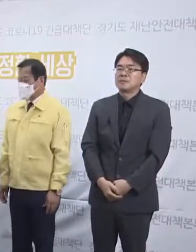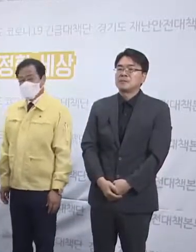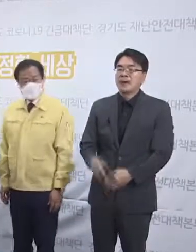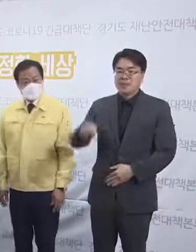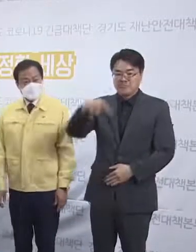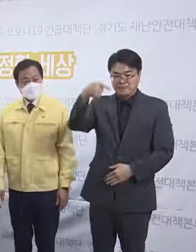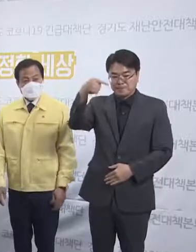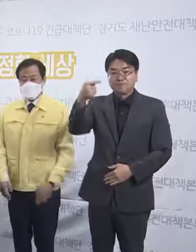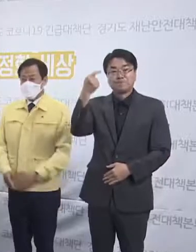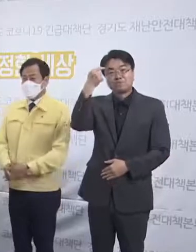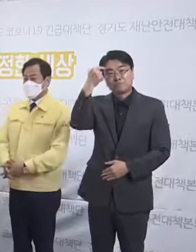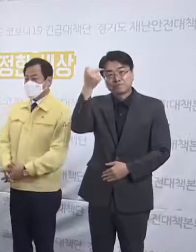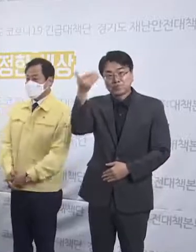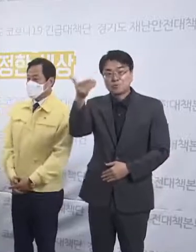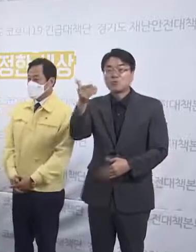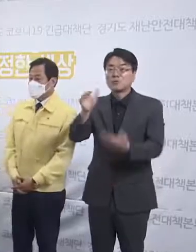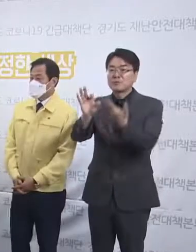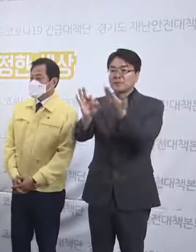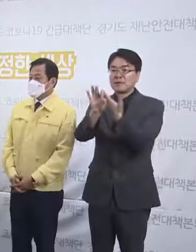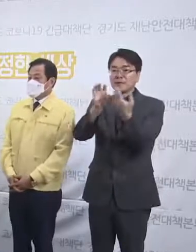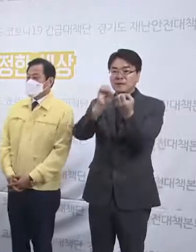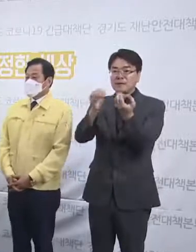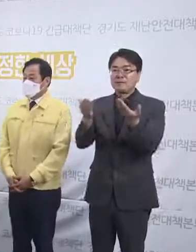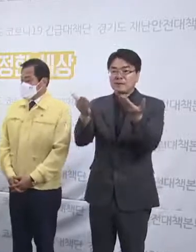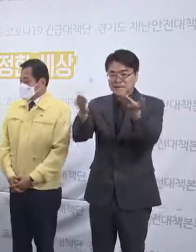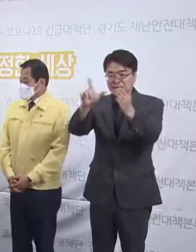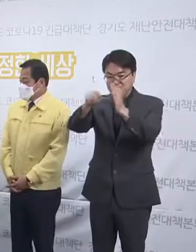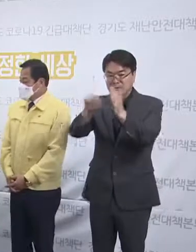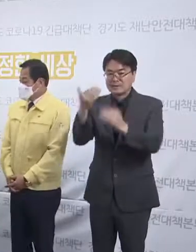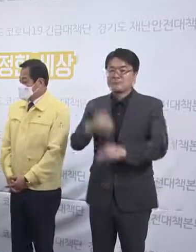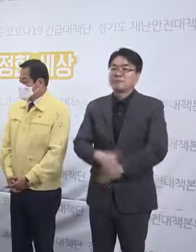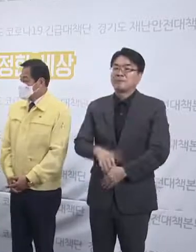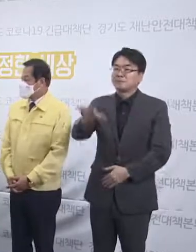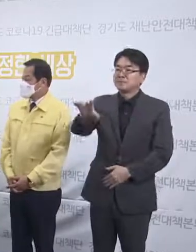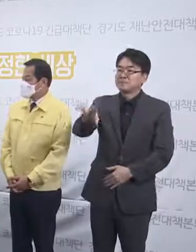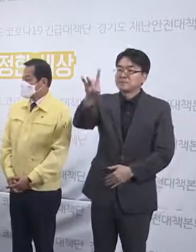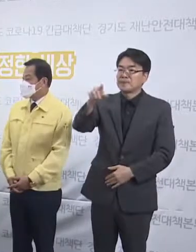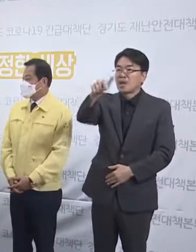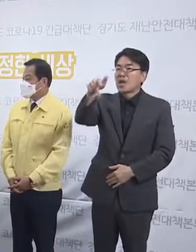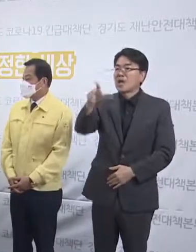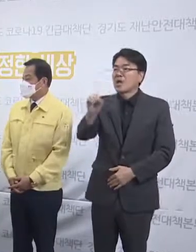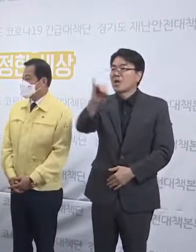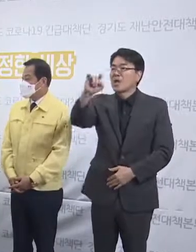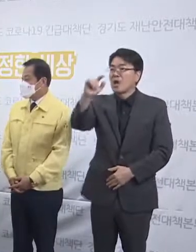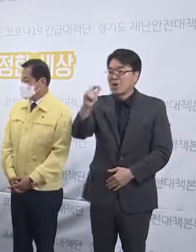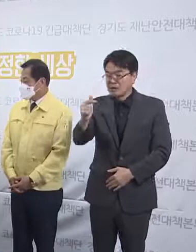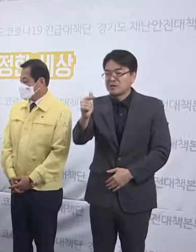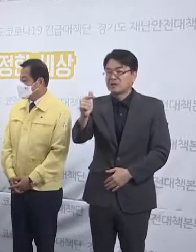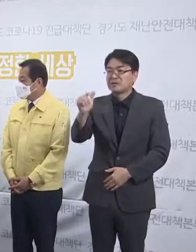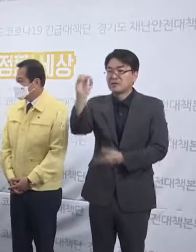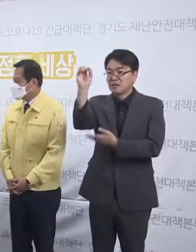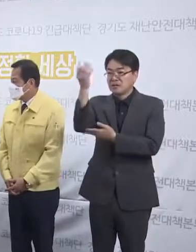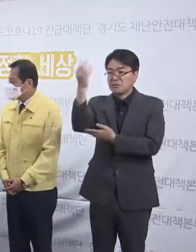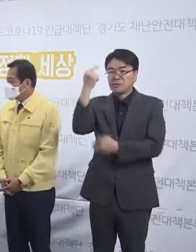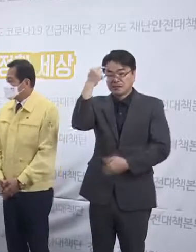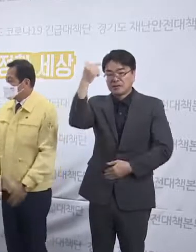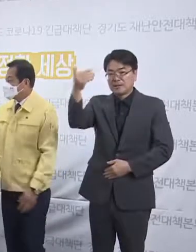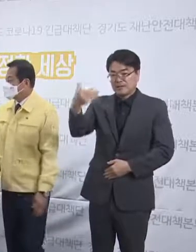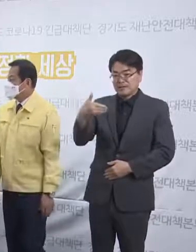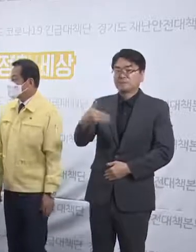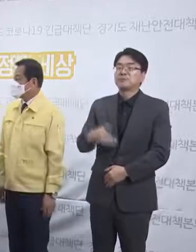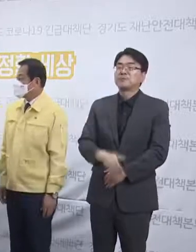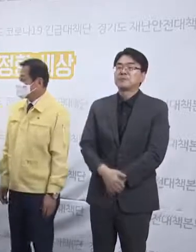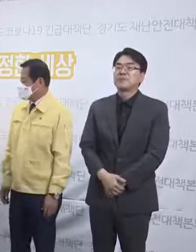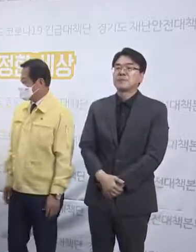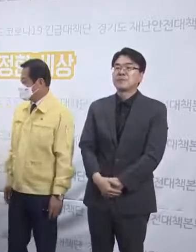이어서 질의응답 시간을 갖도록 하겠습니다. 먼저 경인일보 강기정 기자께서